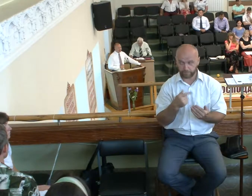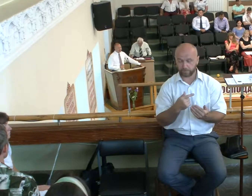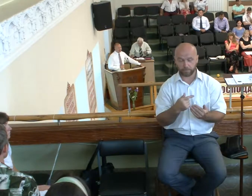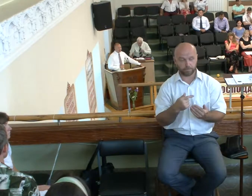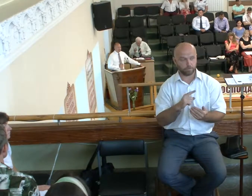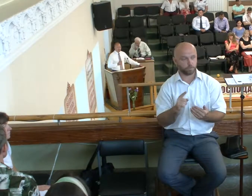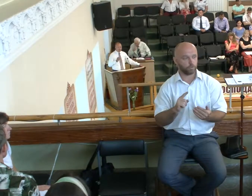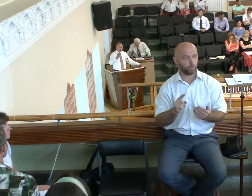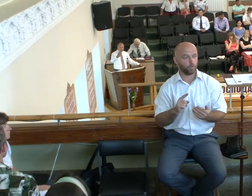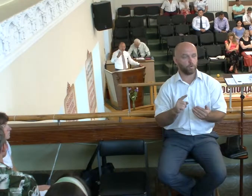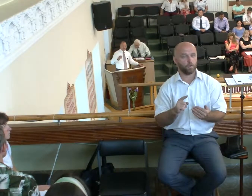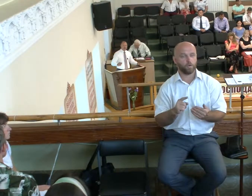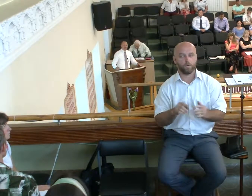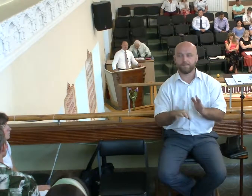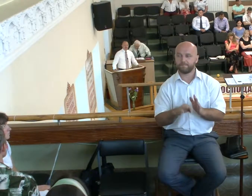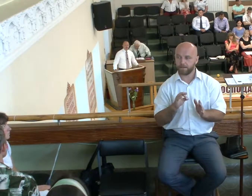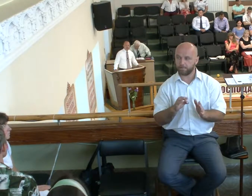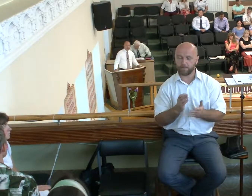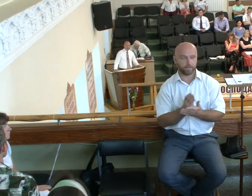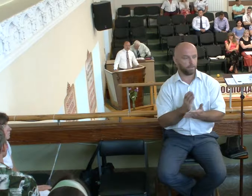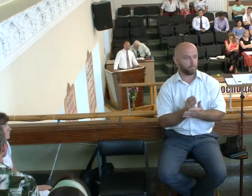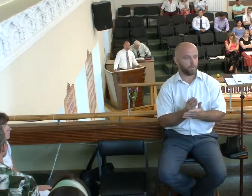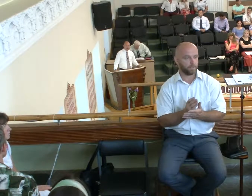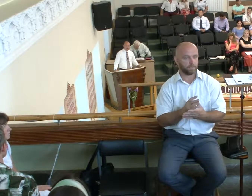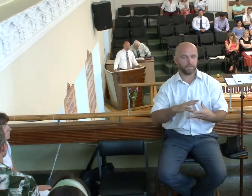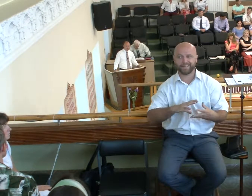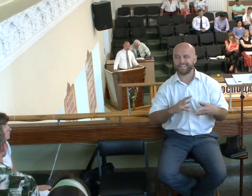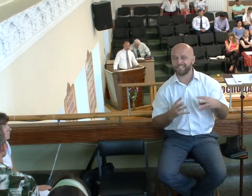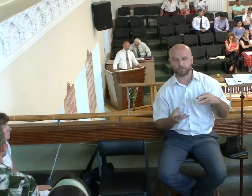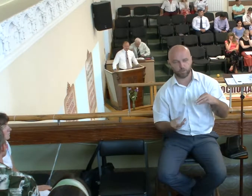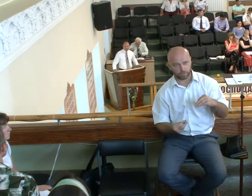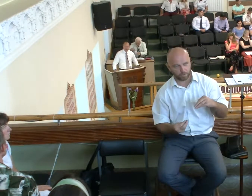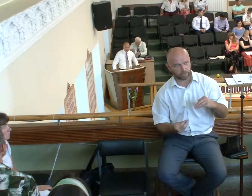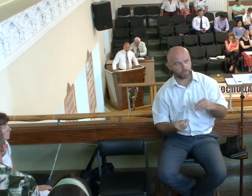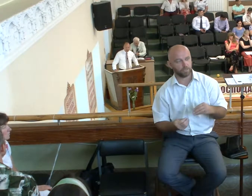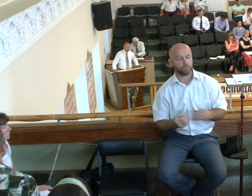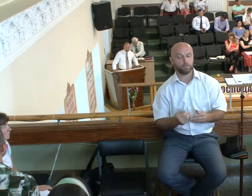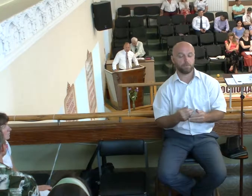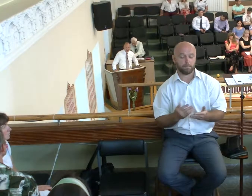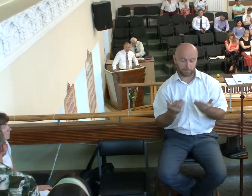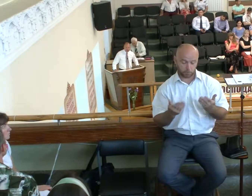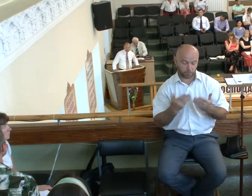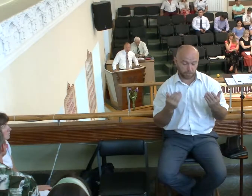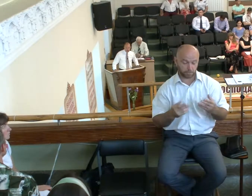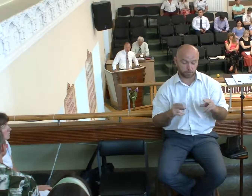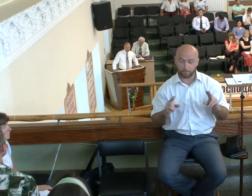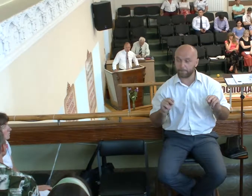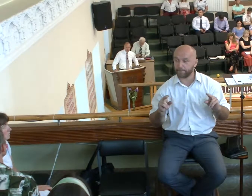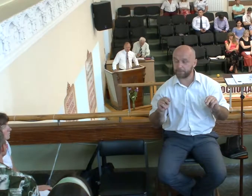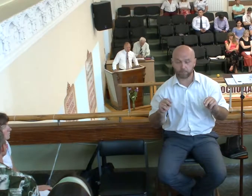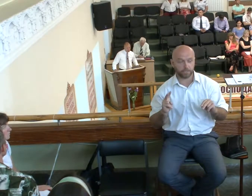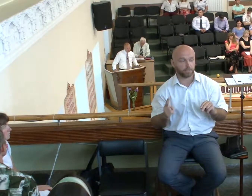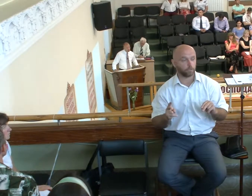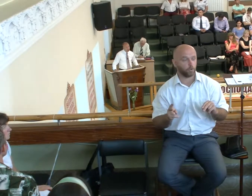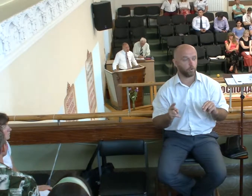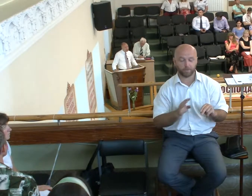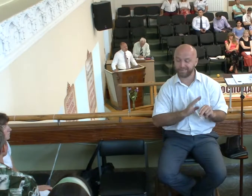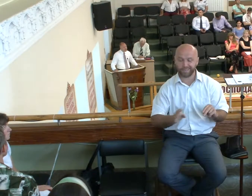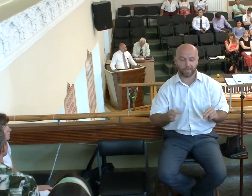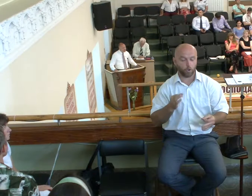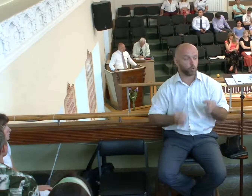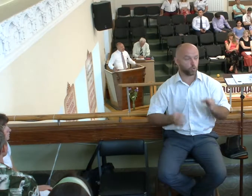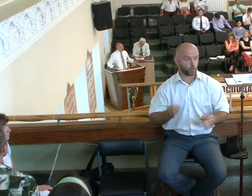результат. Мы с вами прочитали место Писания, в котором написано: «Блажен человек, который не осуждает себя за то, что